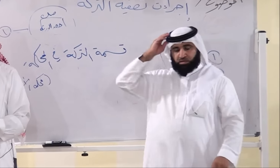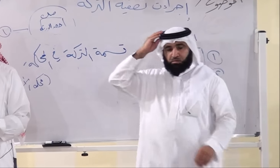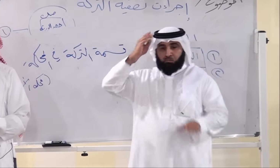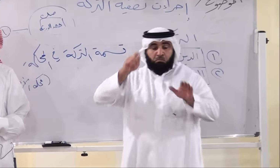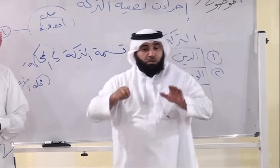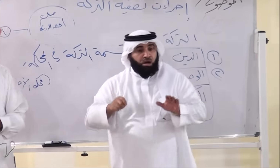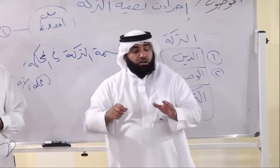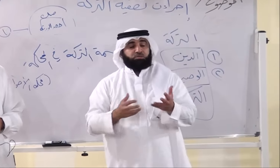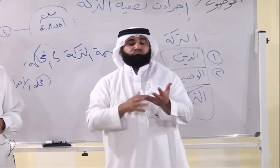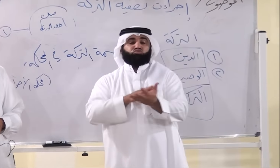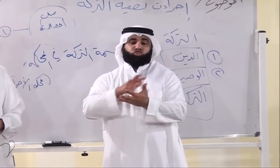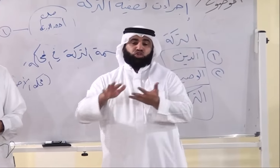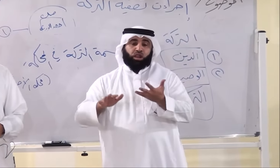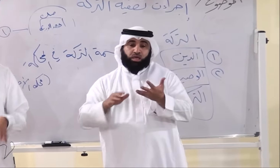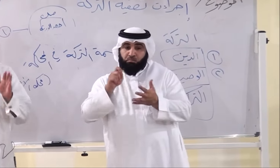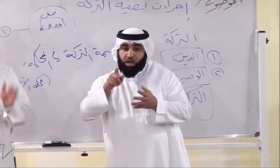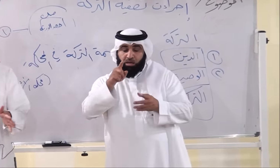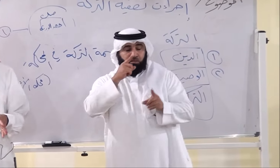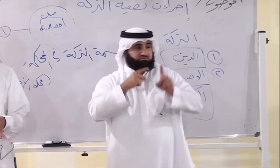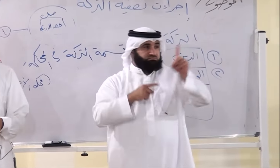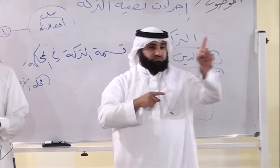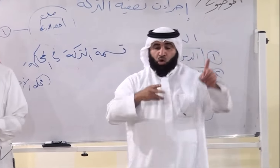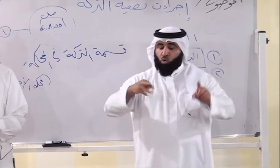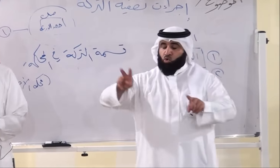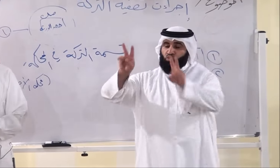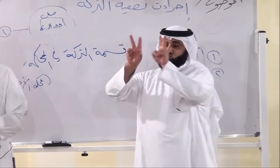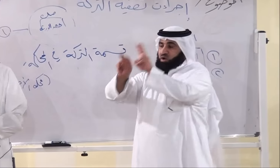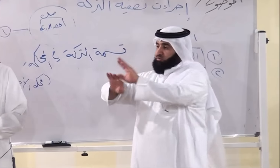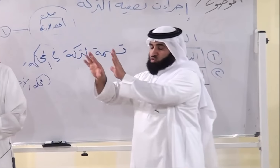ليتولى إدارة الأموال، وفي الغالب